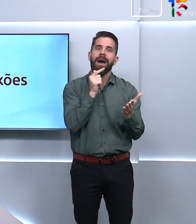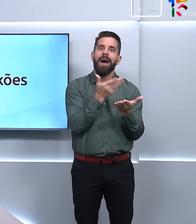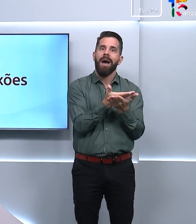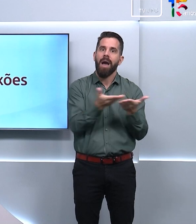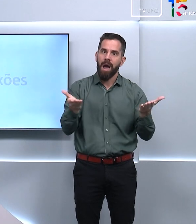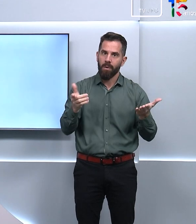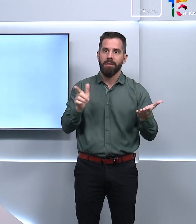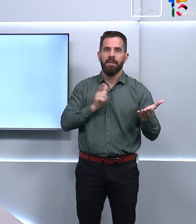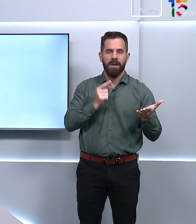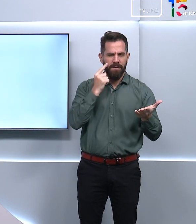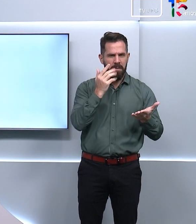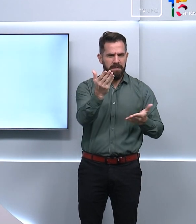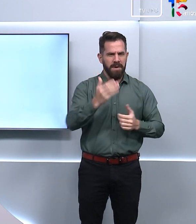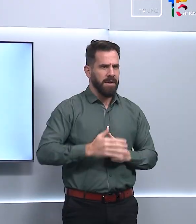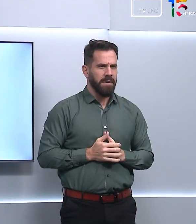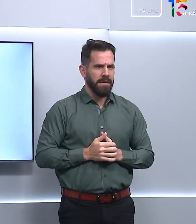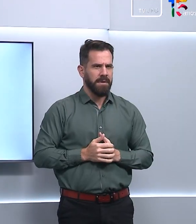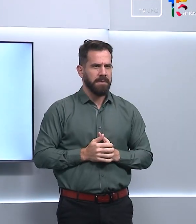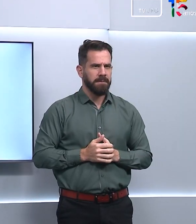social. Rodou!